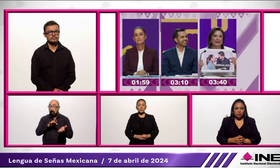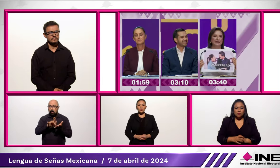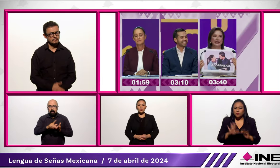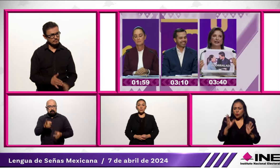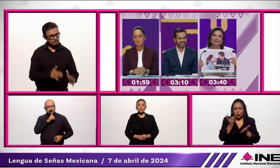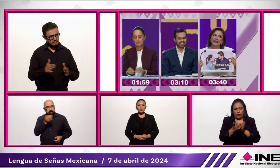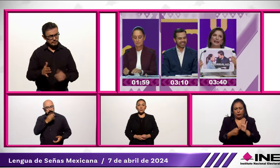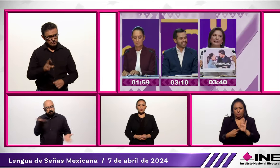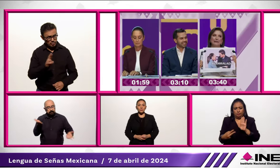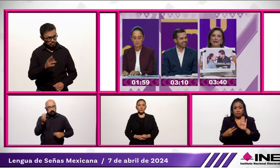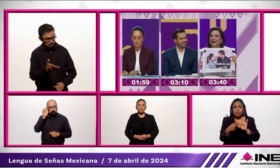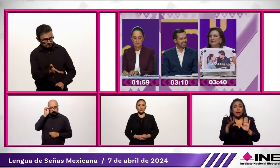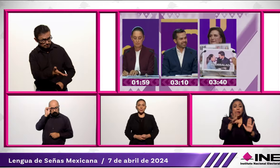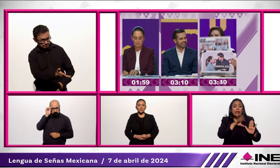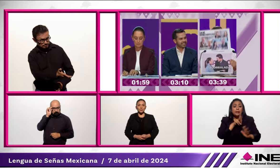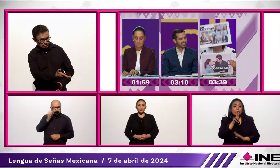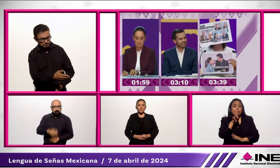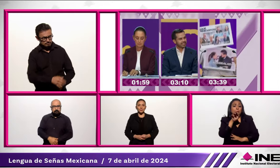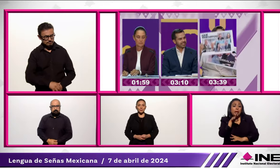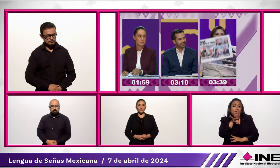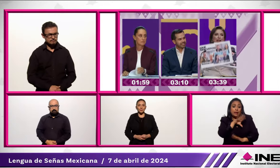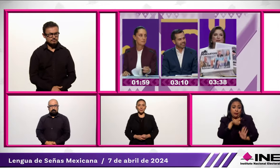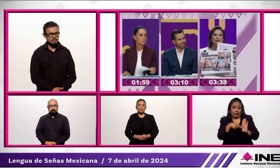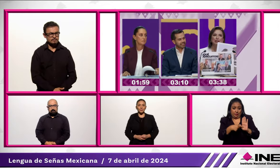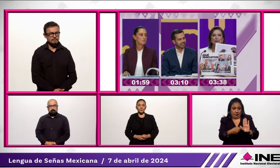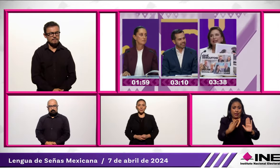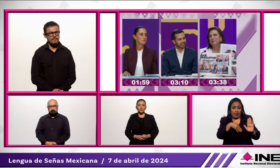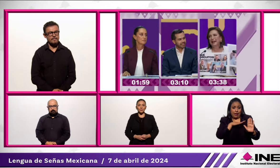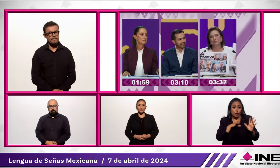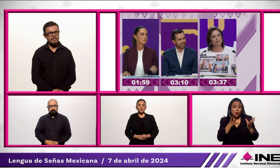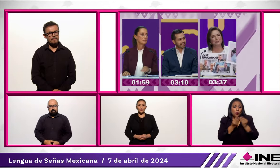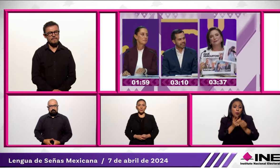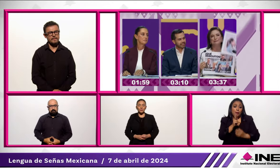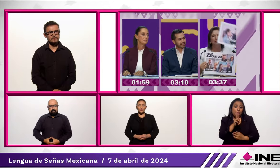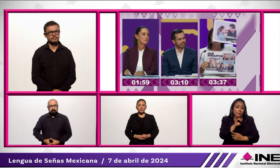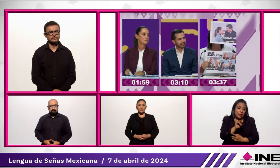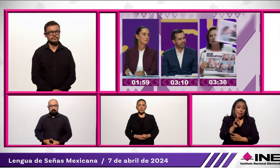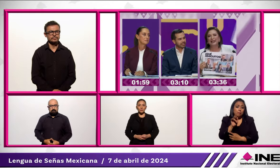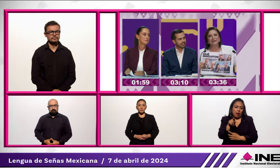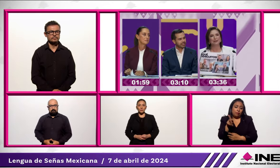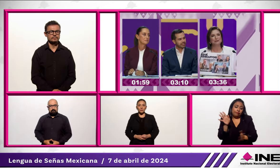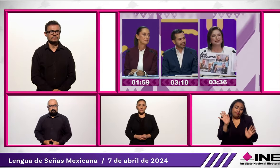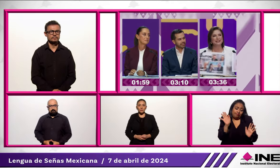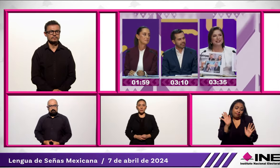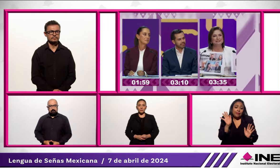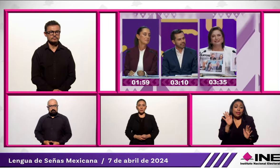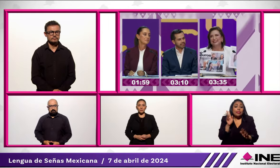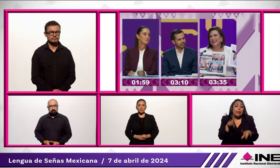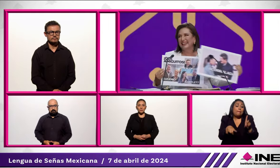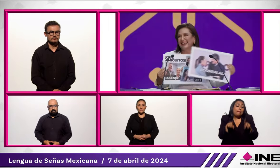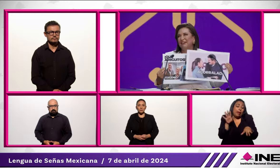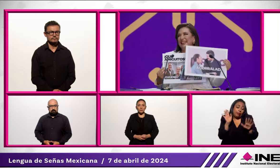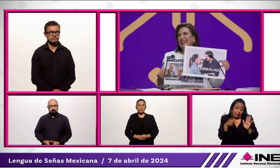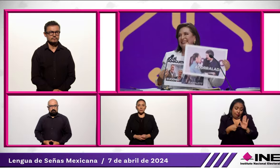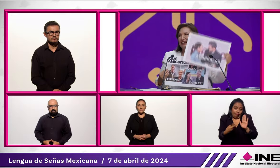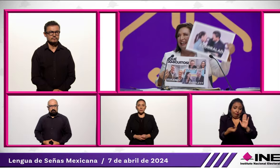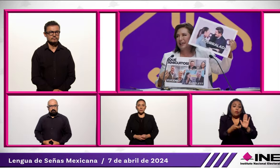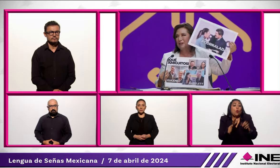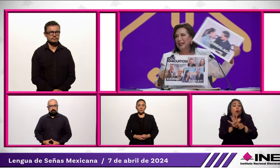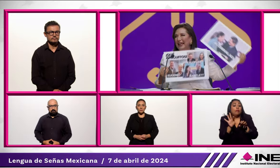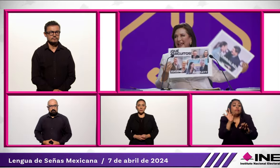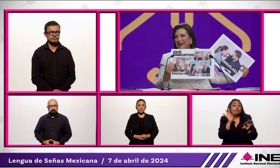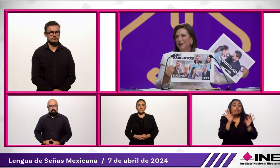Nomás para enseñarle que le encanta el PRIAN, pues aquí está Claudia con los del PRI y del PAN. Sigo cuando le conviene, ¿no? Ahí está. ¿Cuál